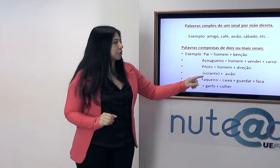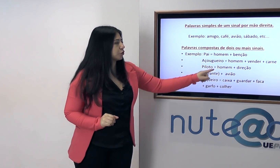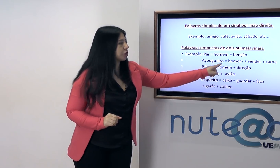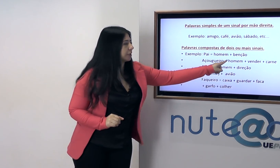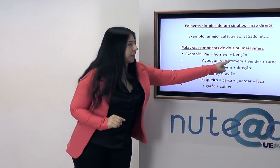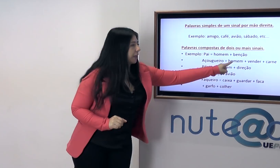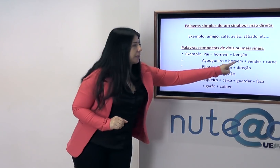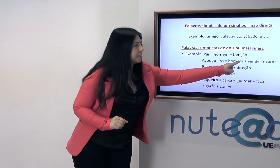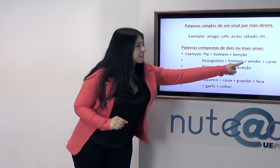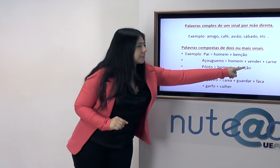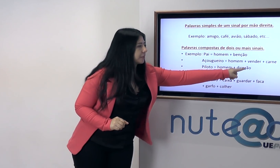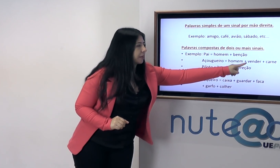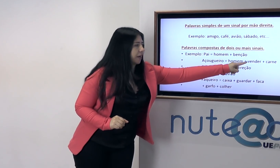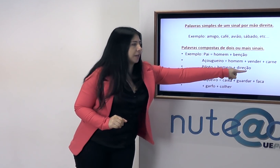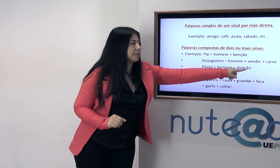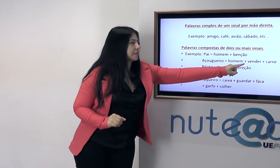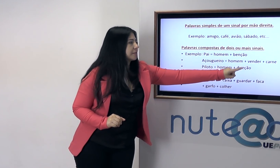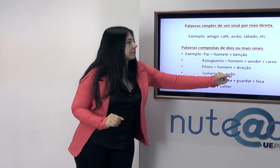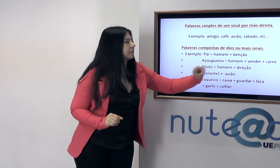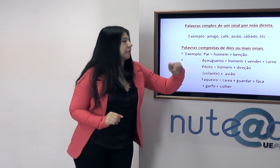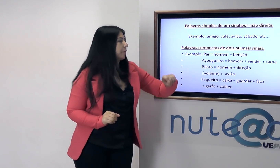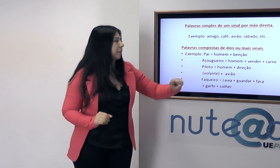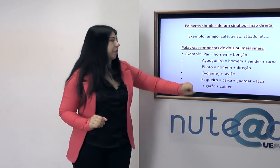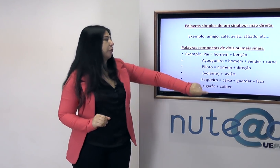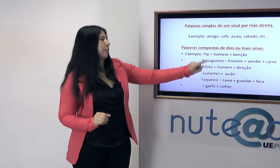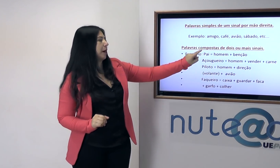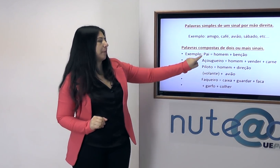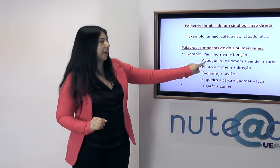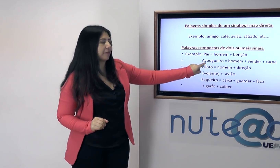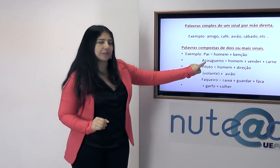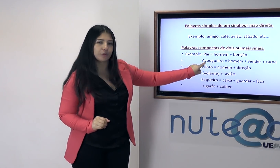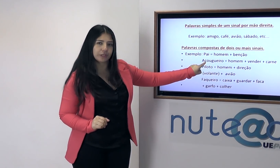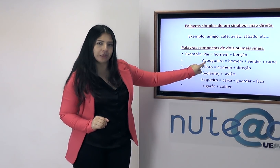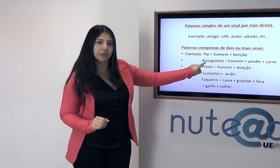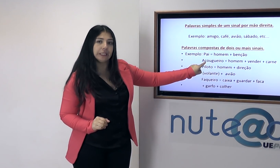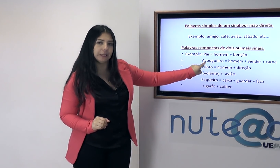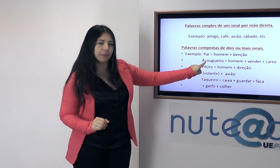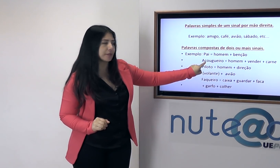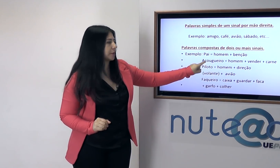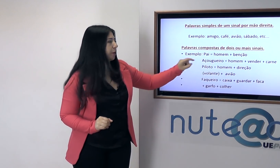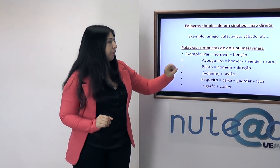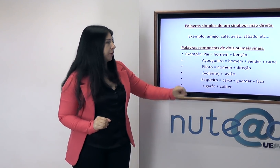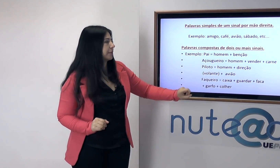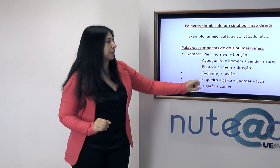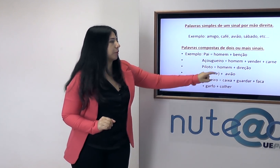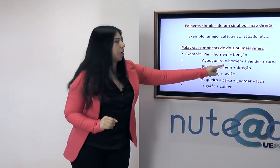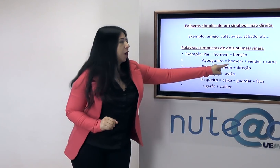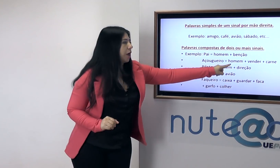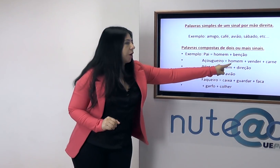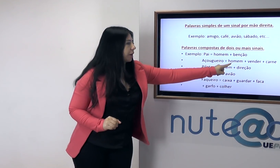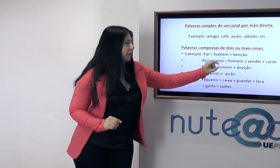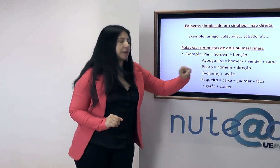preciso de 3 sinais para formar a palavra açougueiro em Libras. Por exemplo, quem que é o